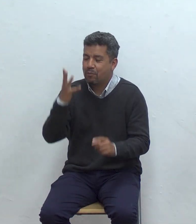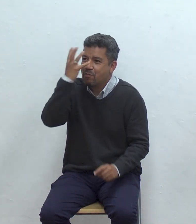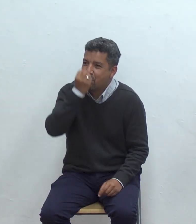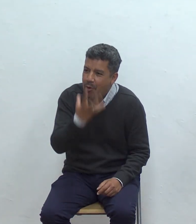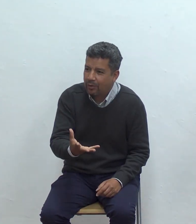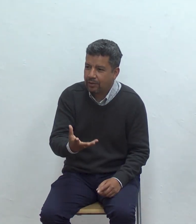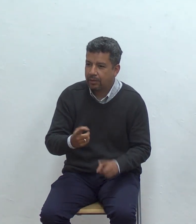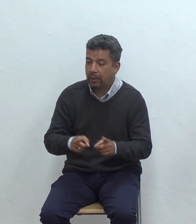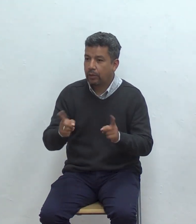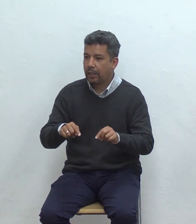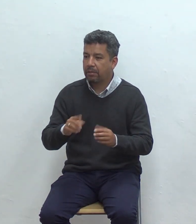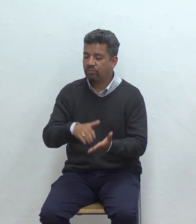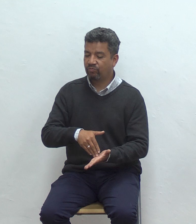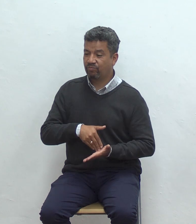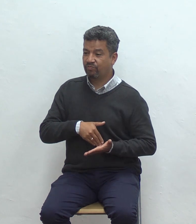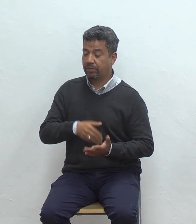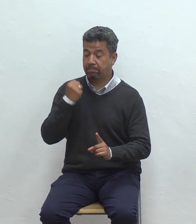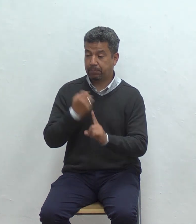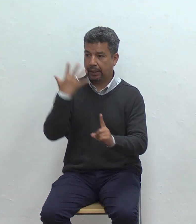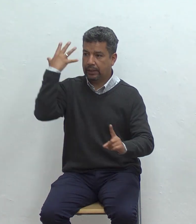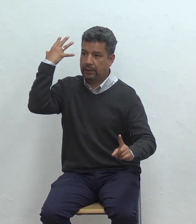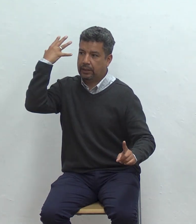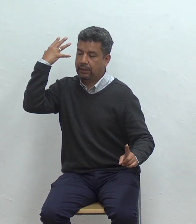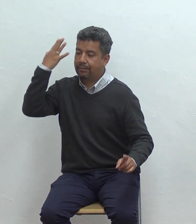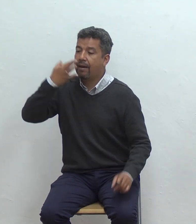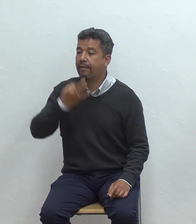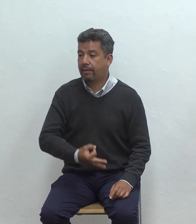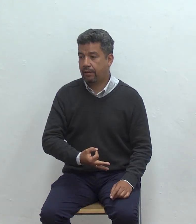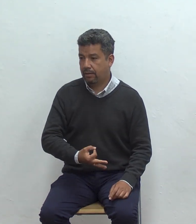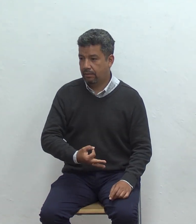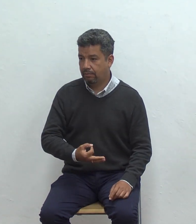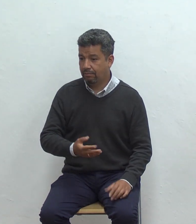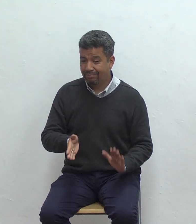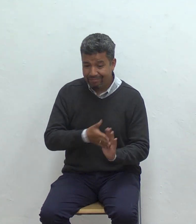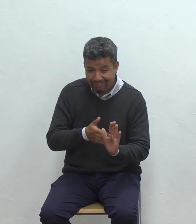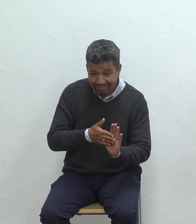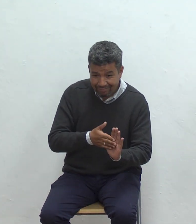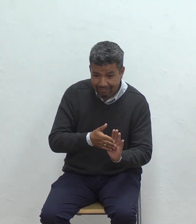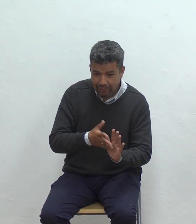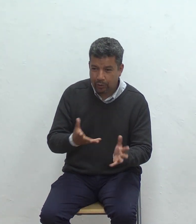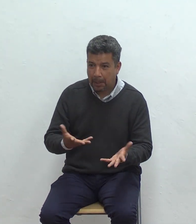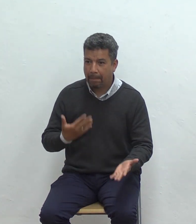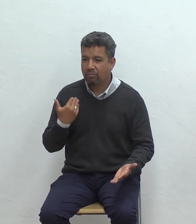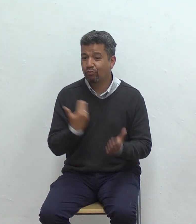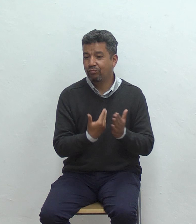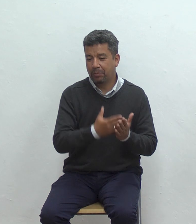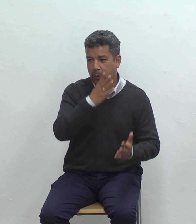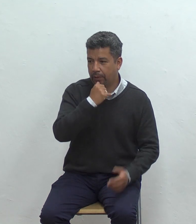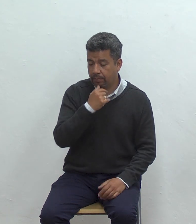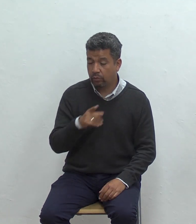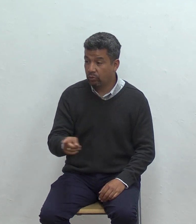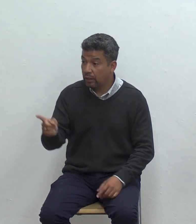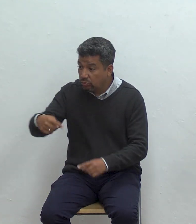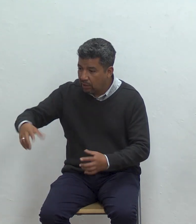hermoso, pero es demasiado también imponente, impactante. Es la verdad. Ante eso nosotros nos quedamos sin argumentos. El que